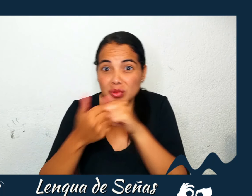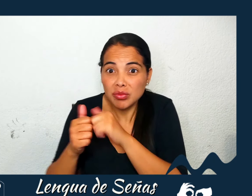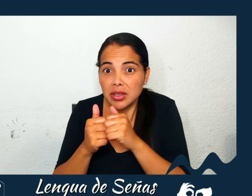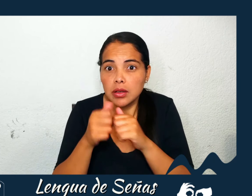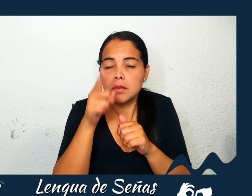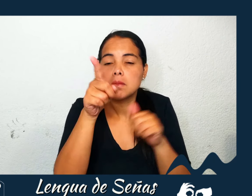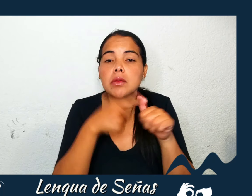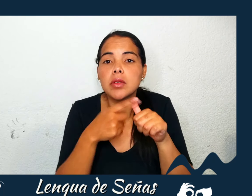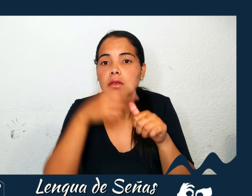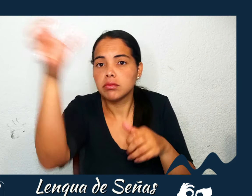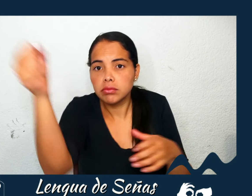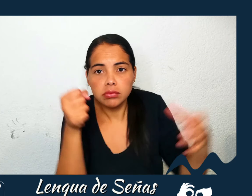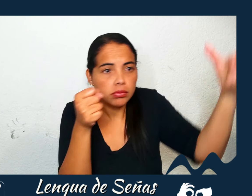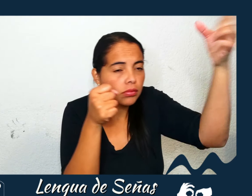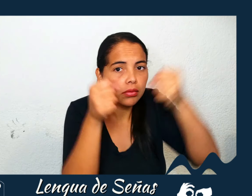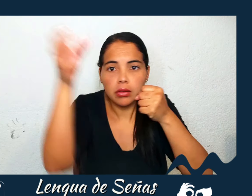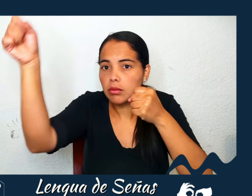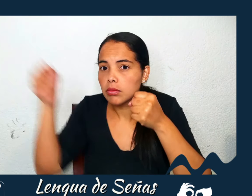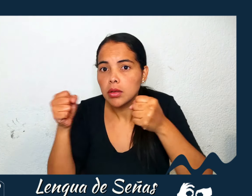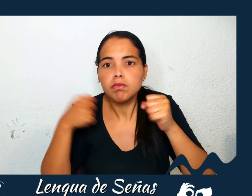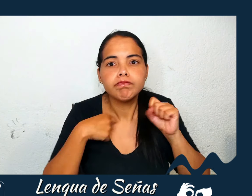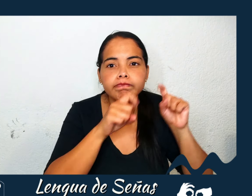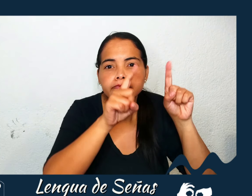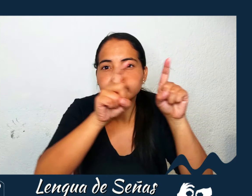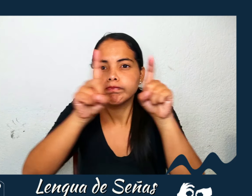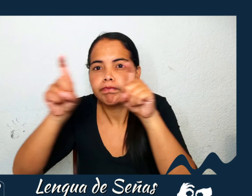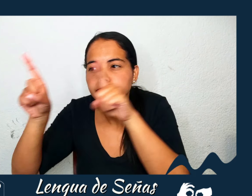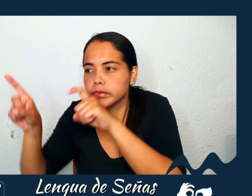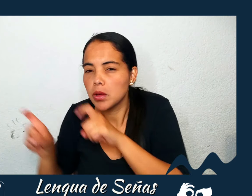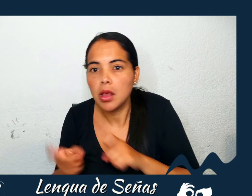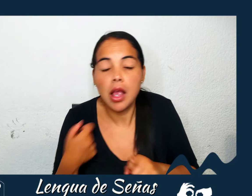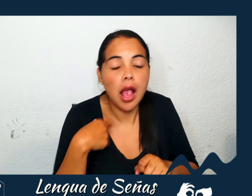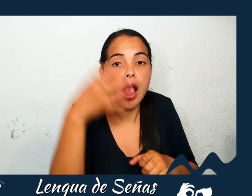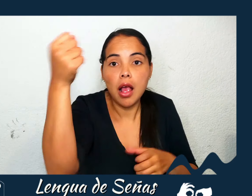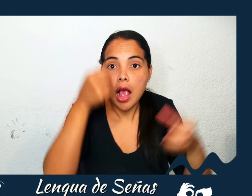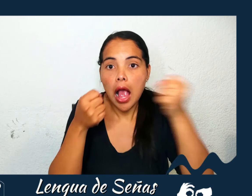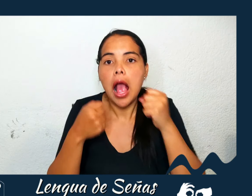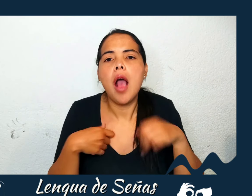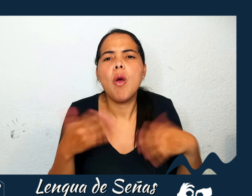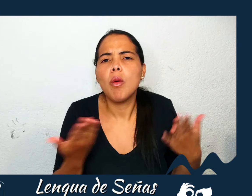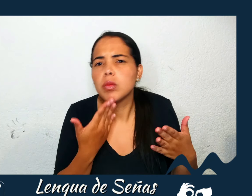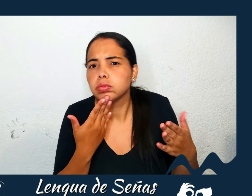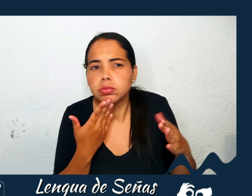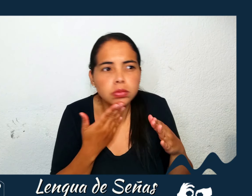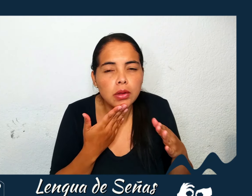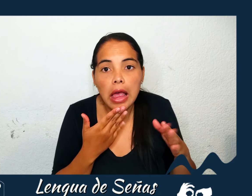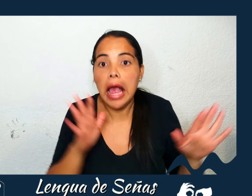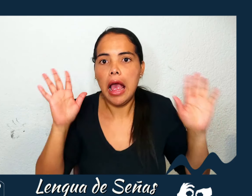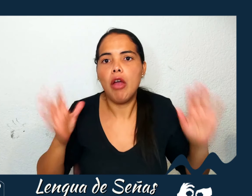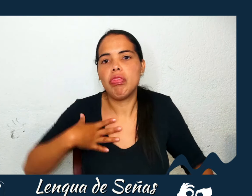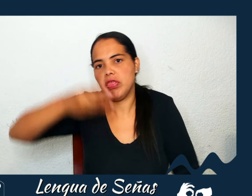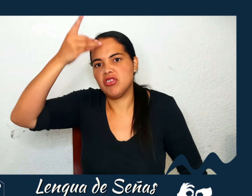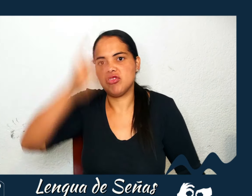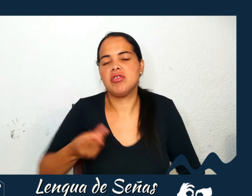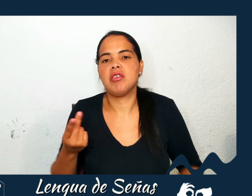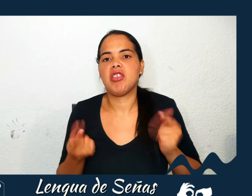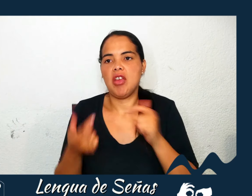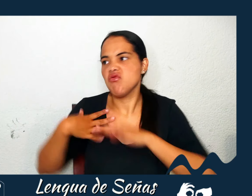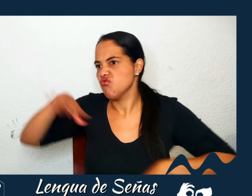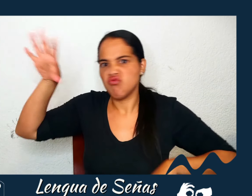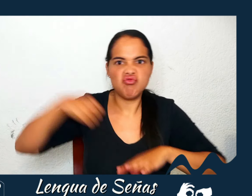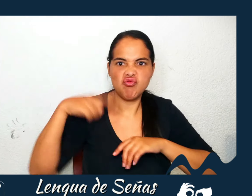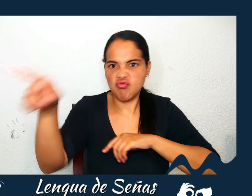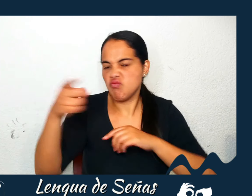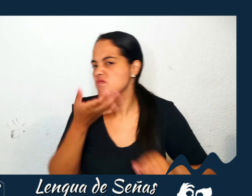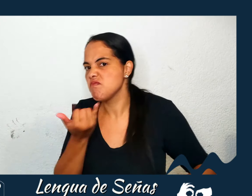en el inconveniente, en el problema o en lo que se cree existe un problema y averigüemos antes de nada